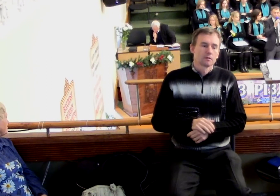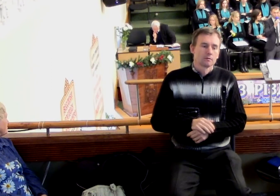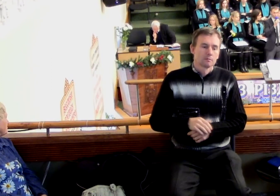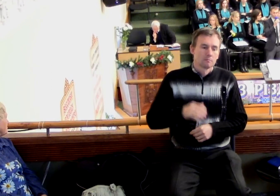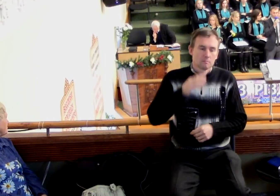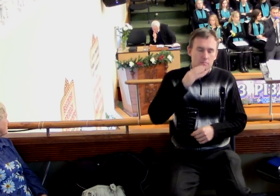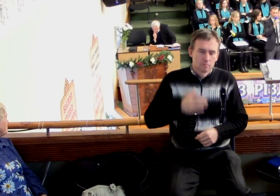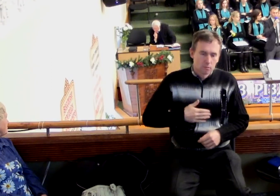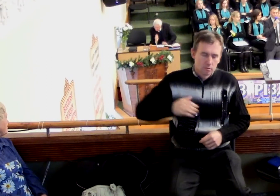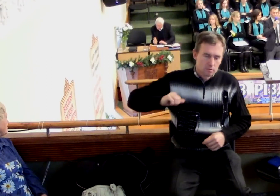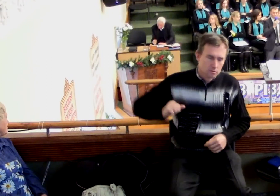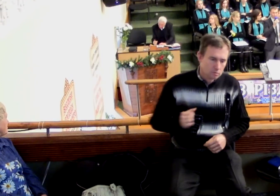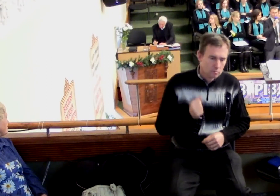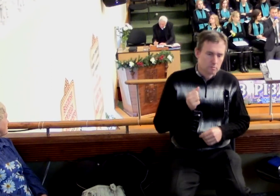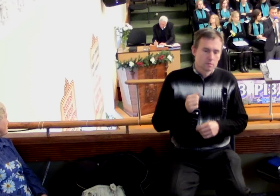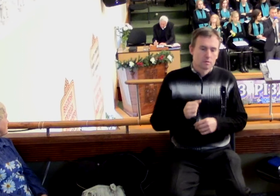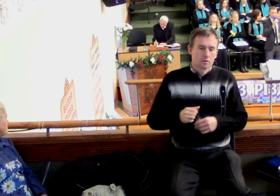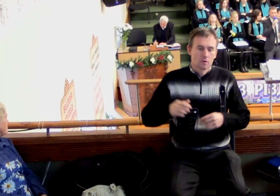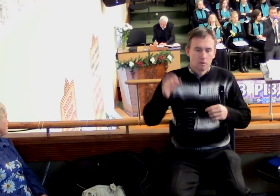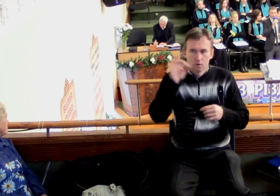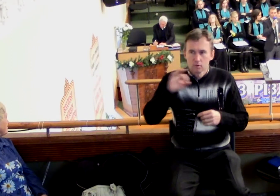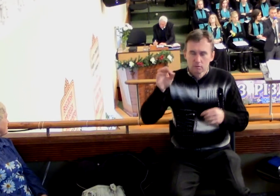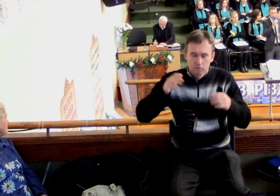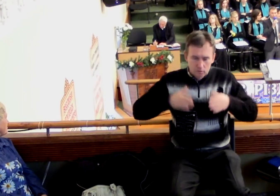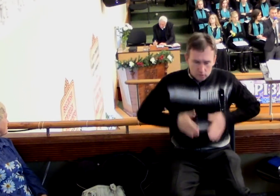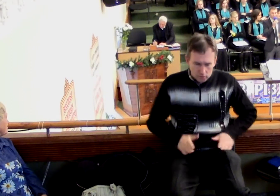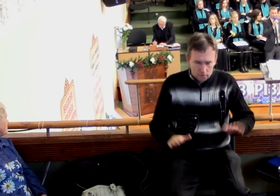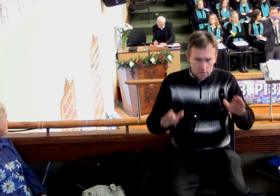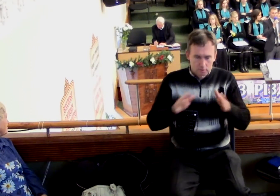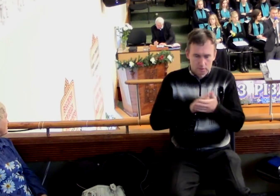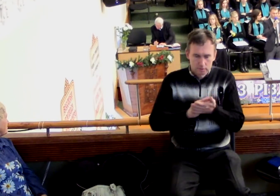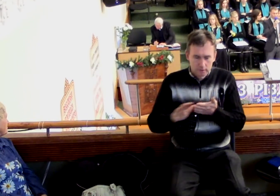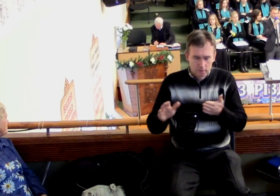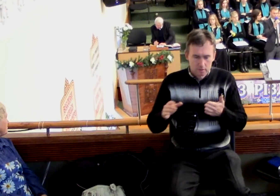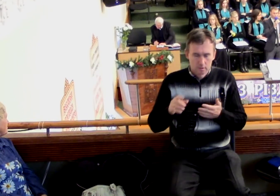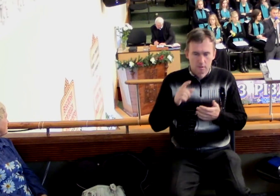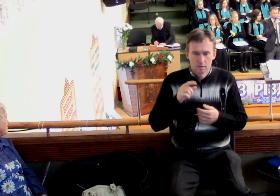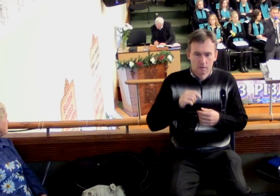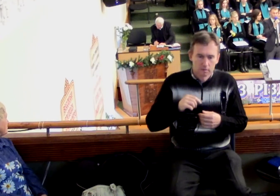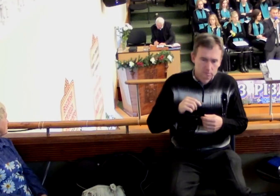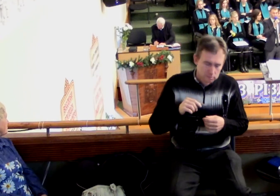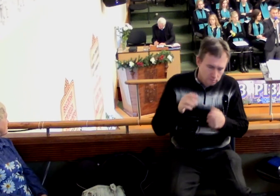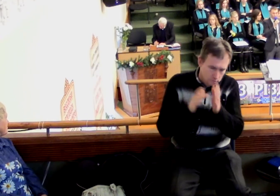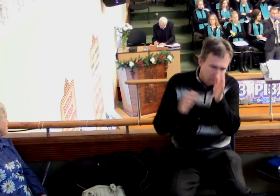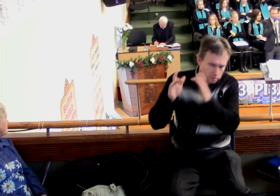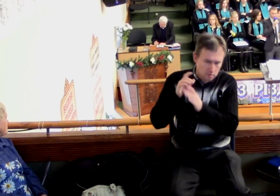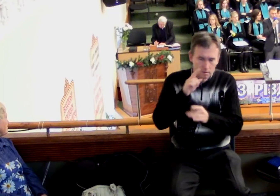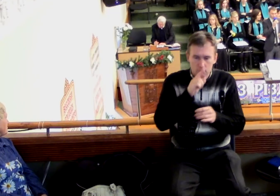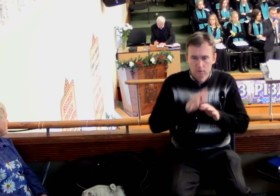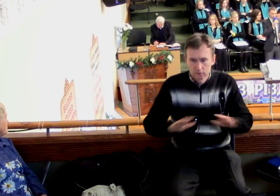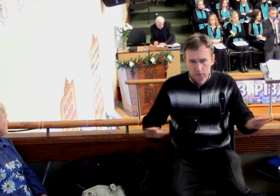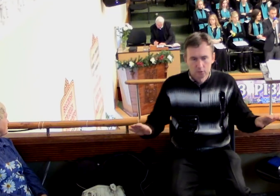Мой друг, о Рождестве святого Анца не молчи.